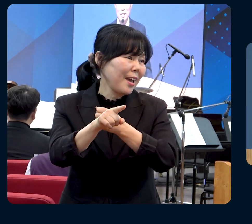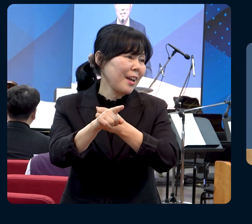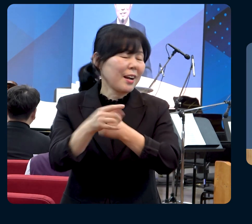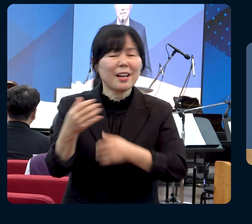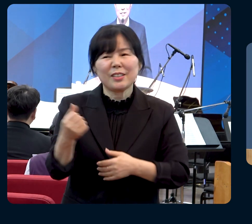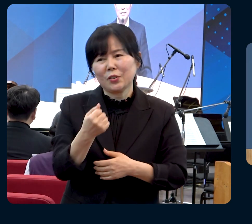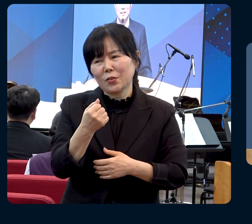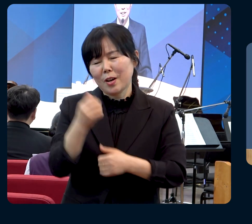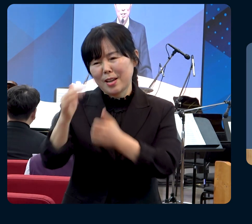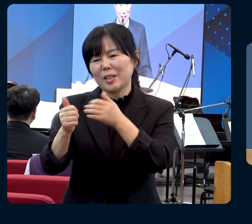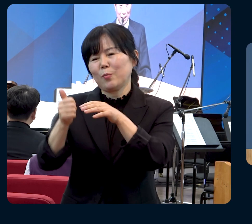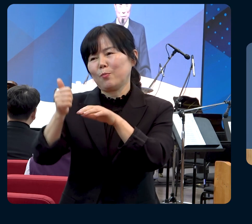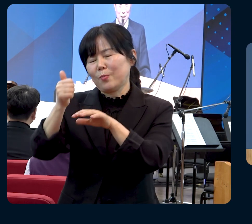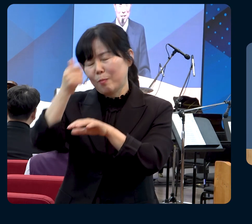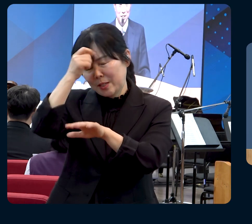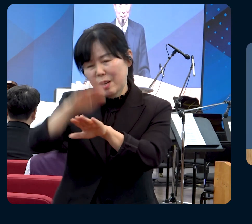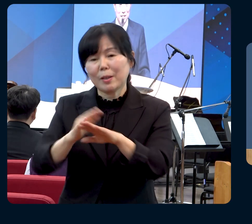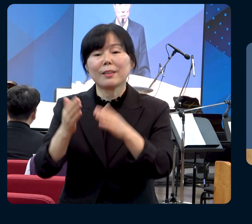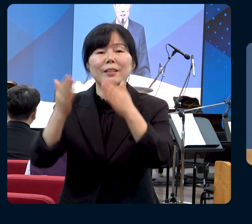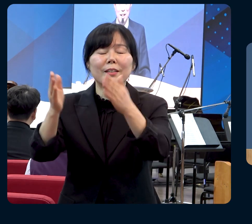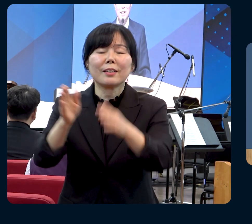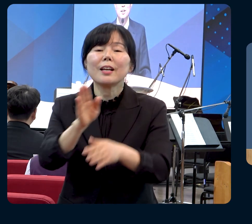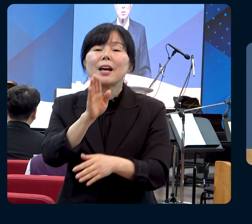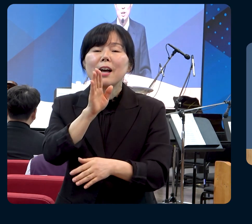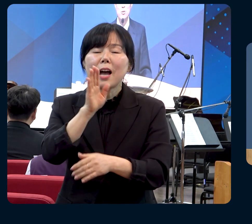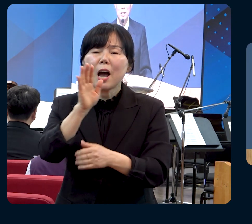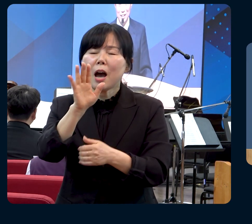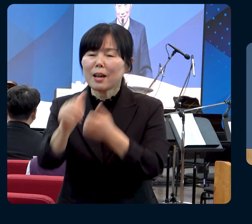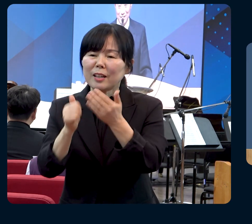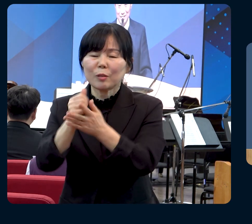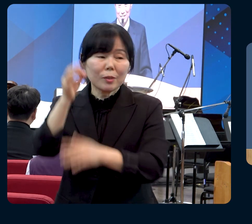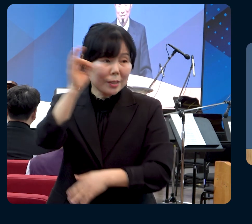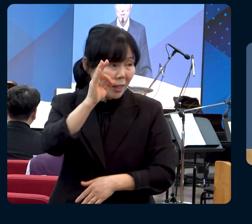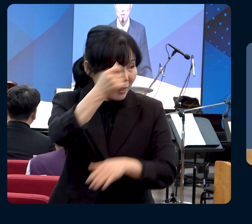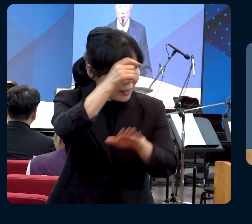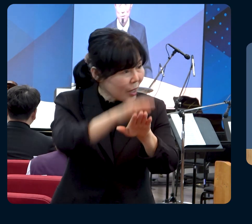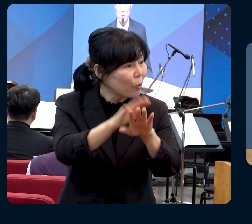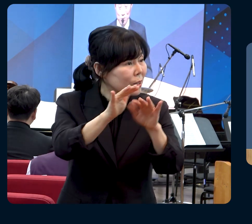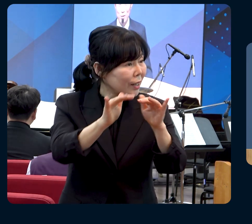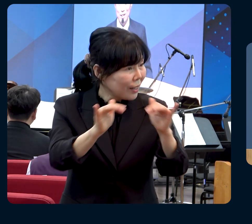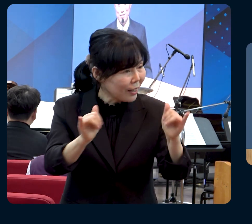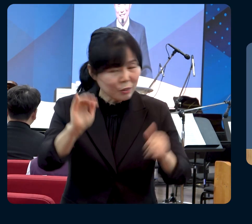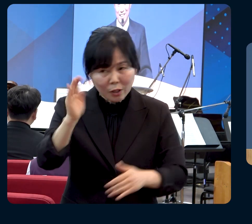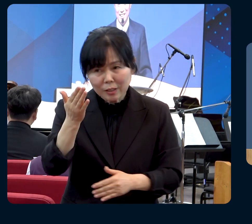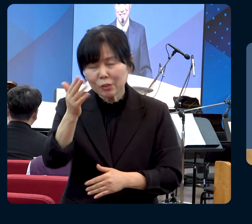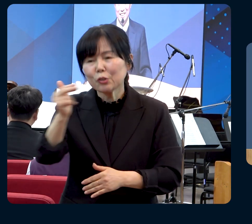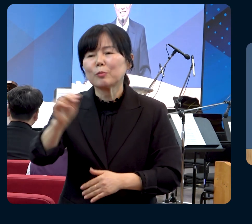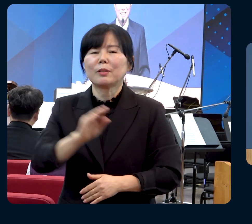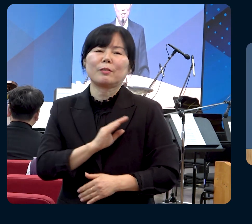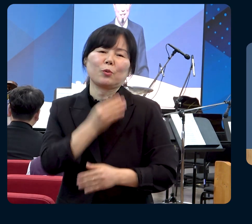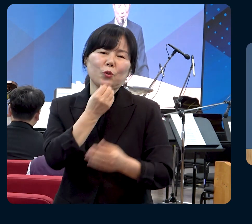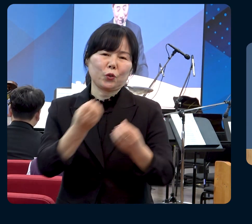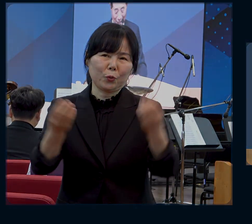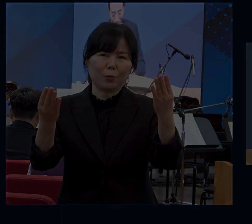예배자, 그런 하나님이 찾으시는 예배자 될 수 있기를 주의 이름으로 축복합니다. 기도하십시다.